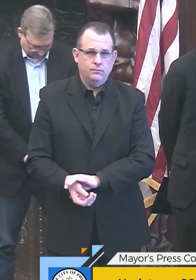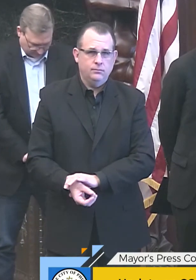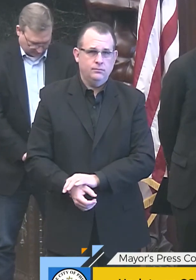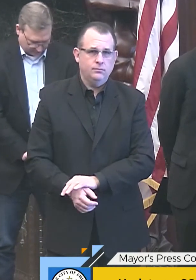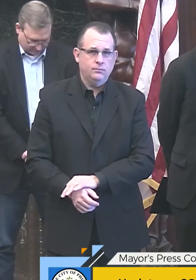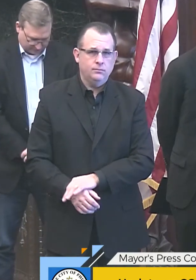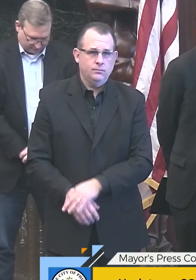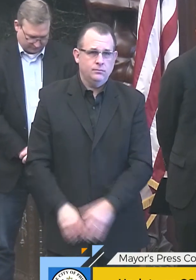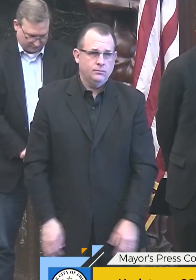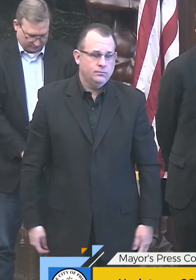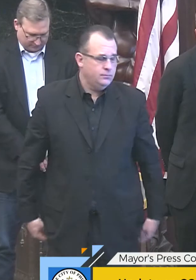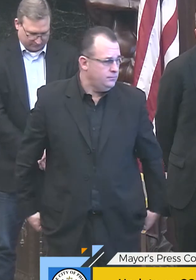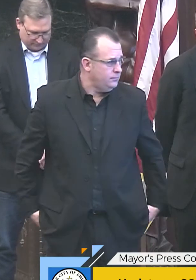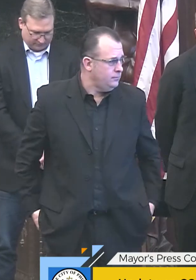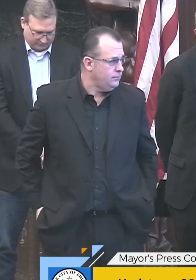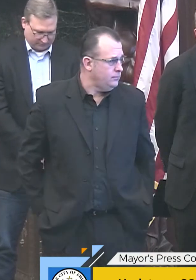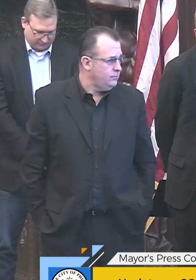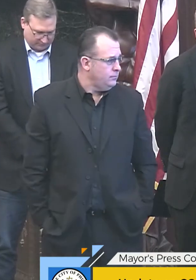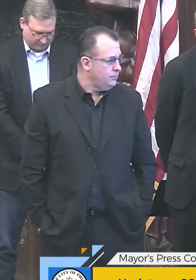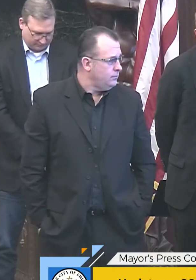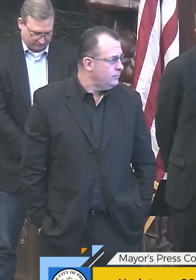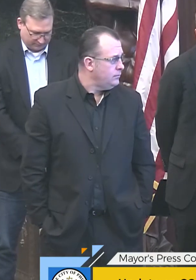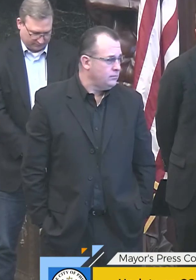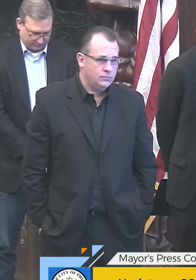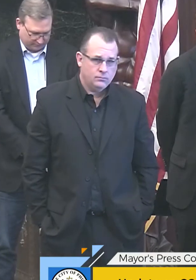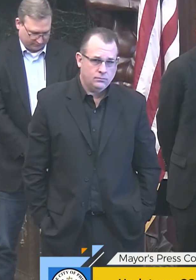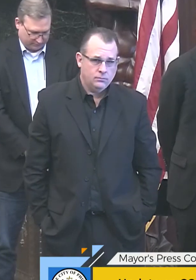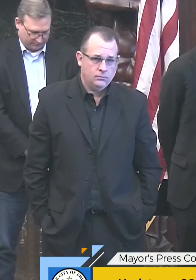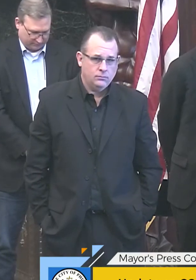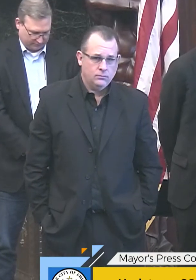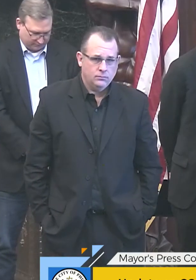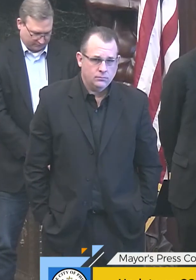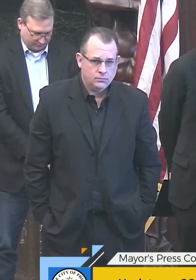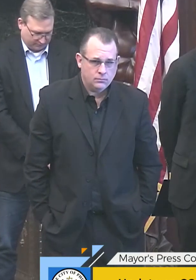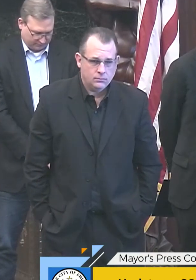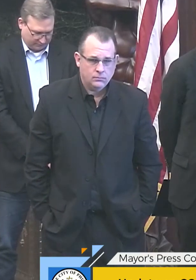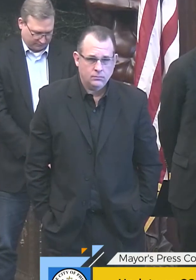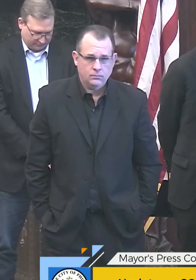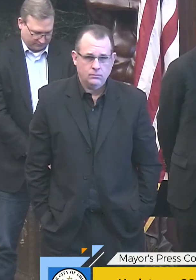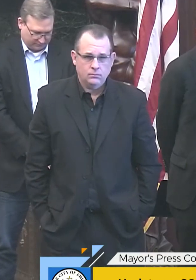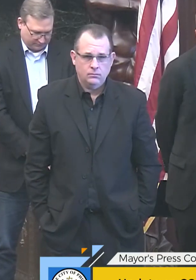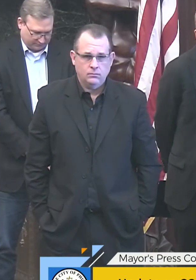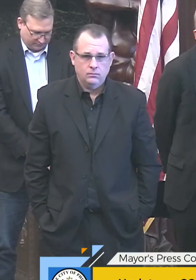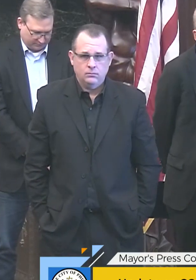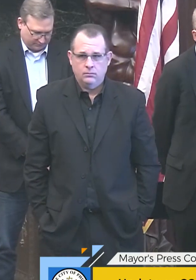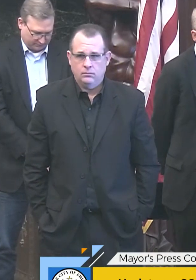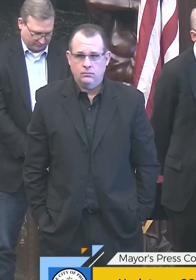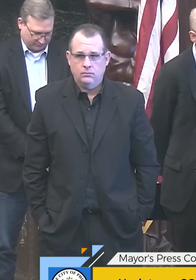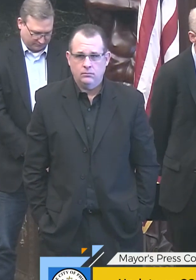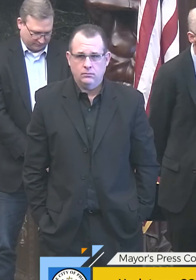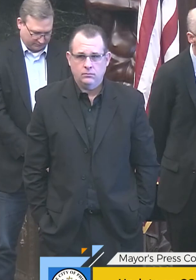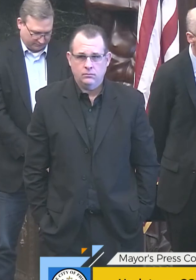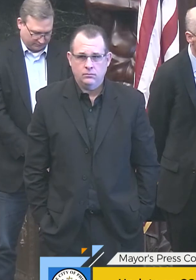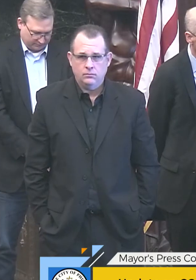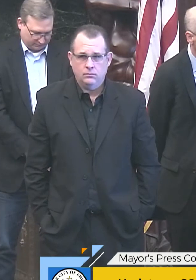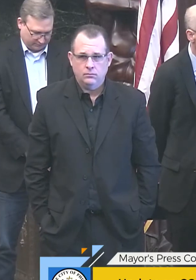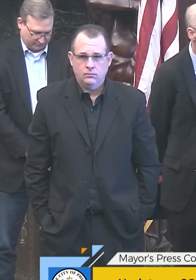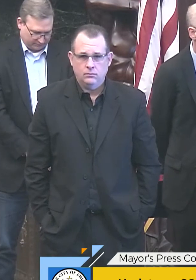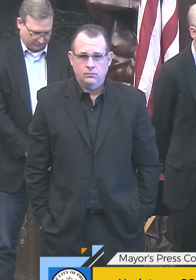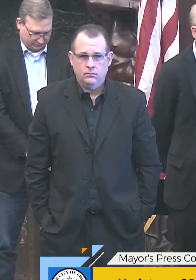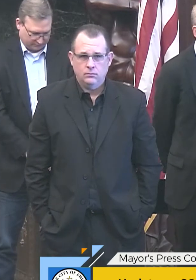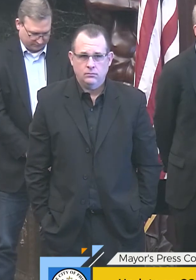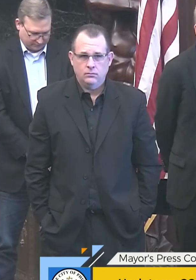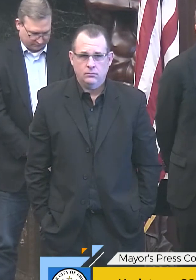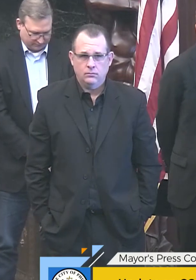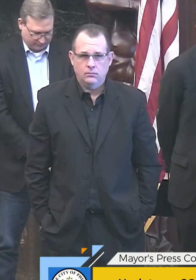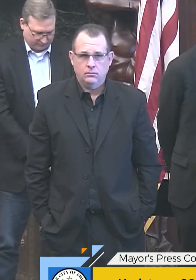en los hospitales. ¿Qué tiene la ciudad planeado que van a hacer las autoridades para mitigar esta situación en dado